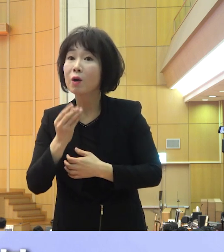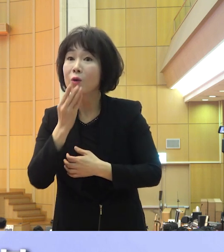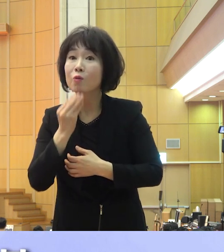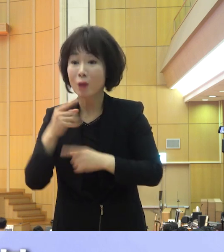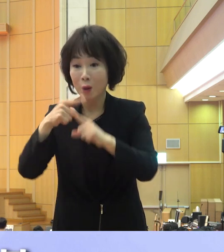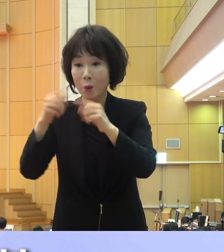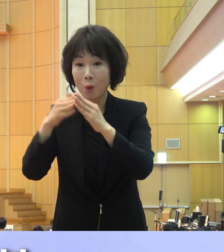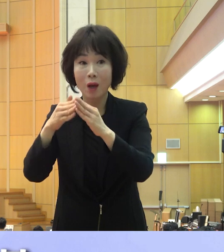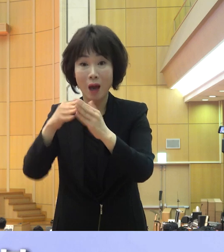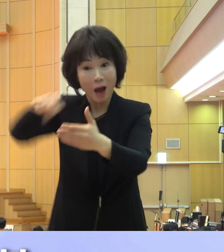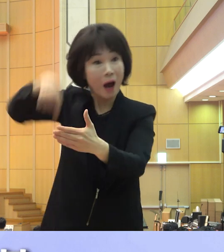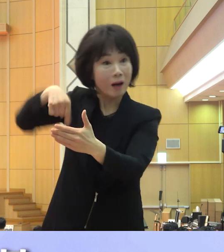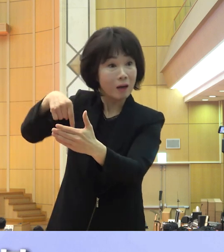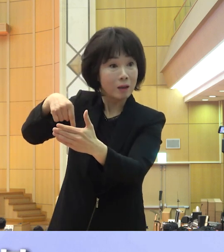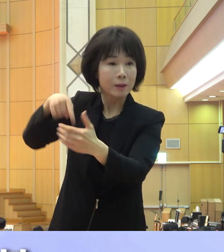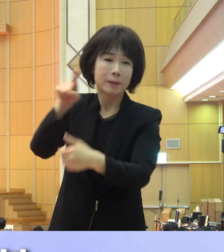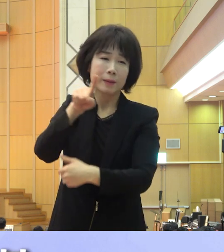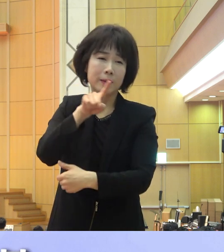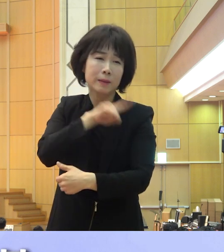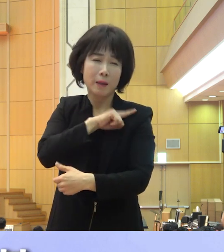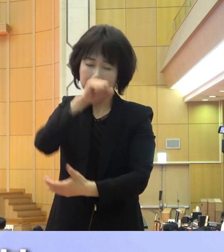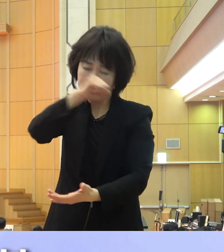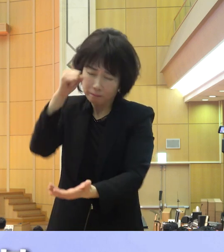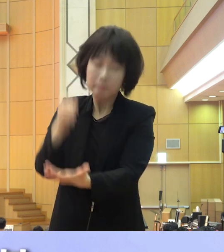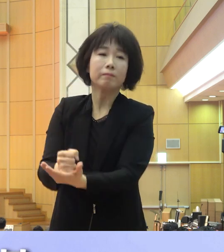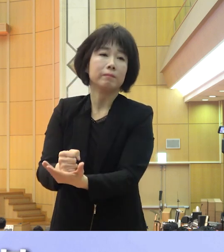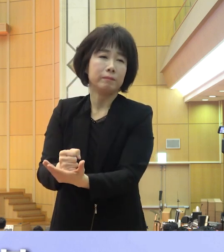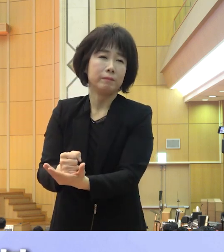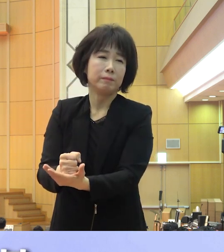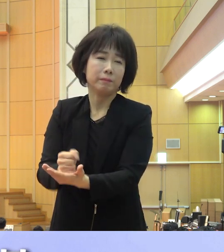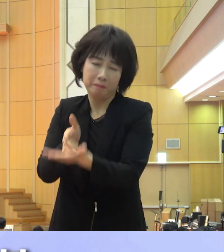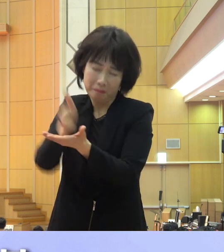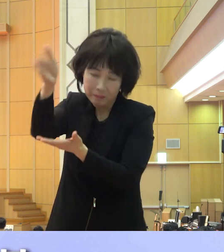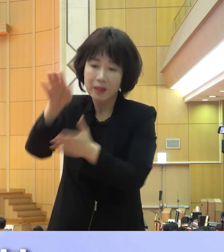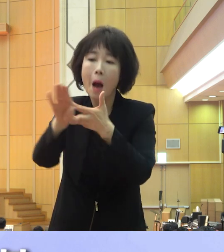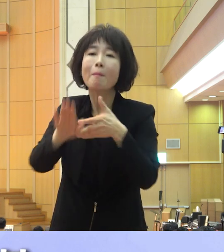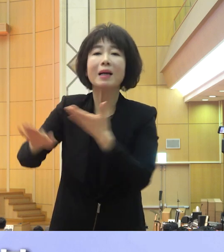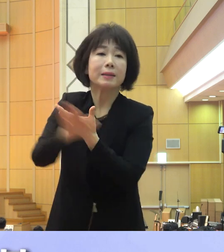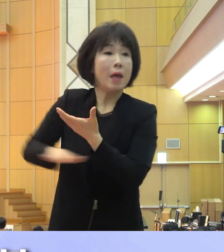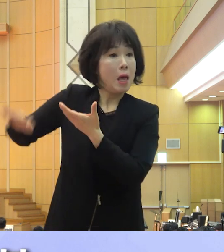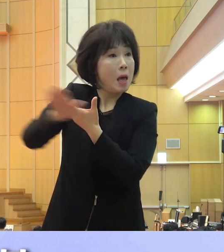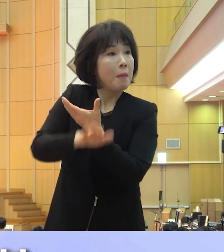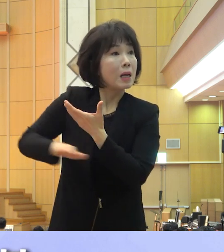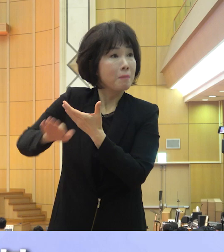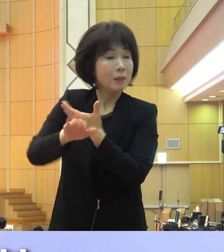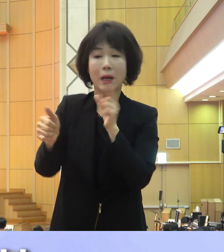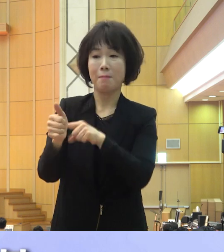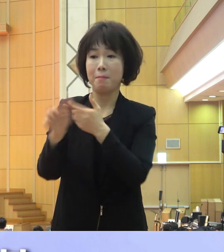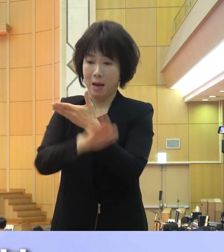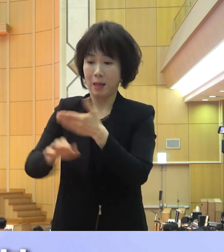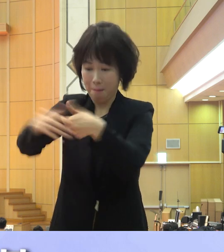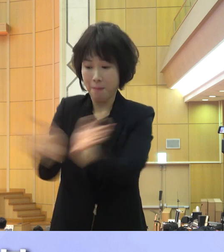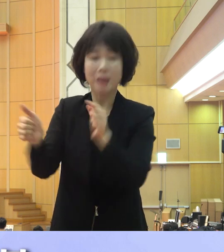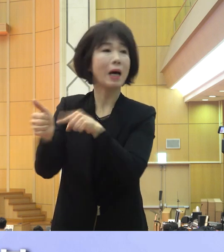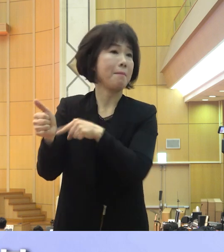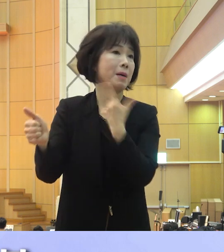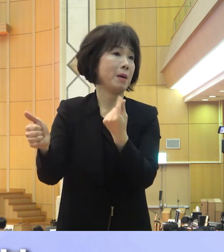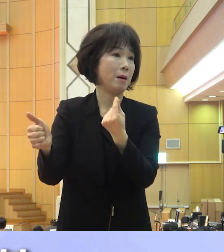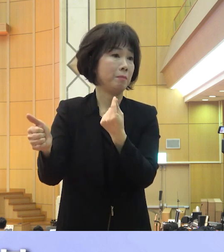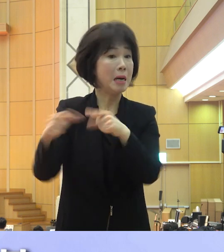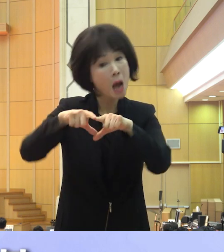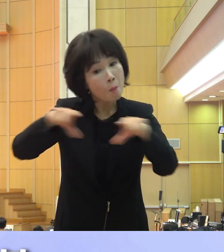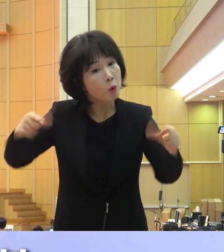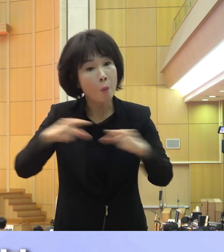유대교회에서 가장 정통파라고 하는 바리새파 소속의